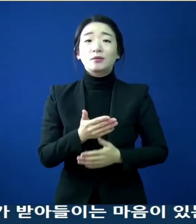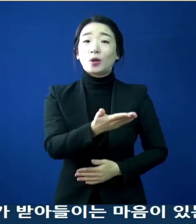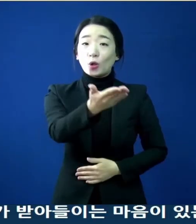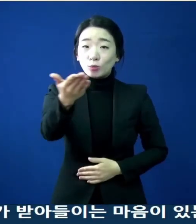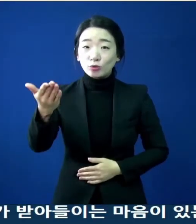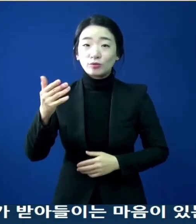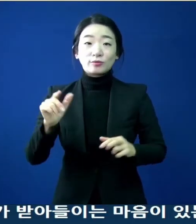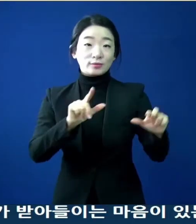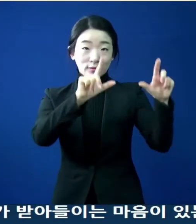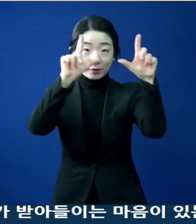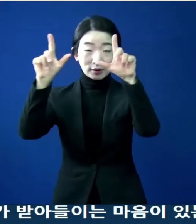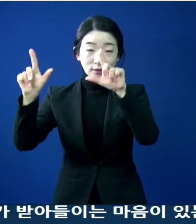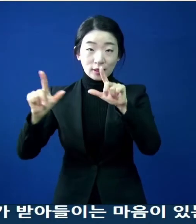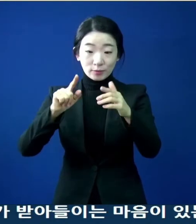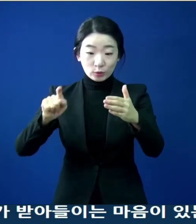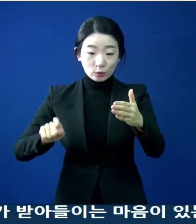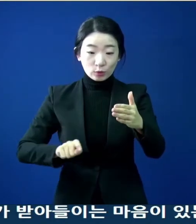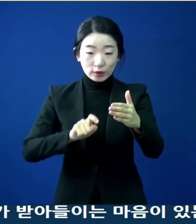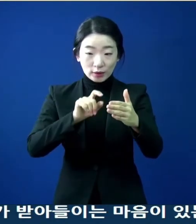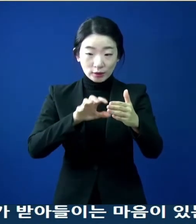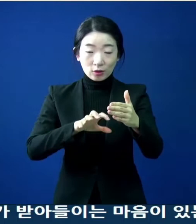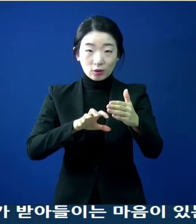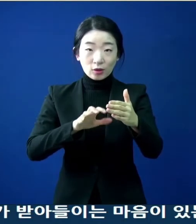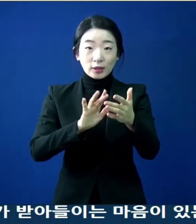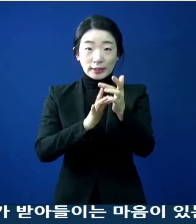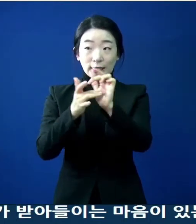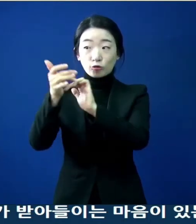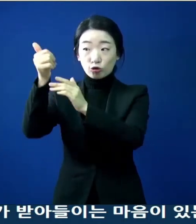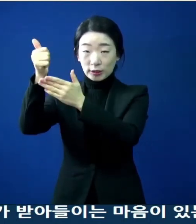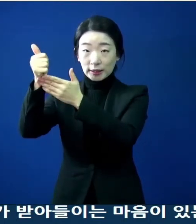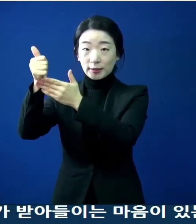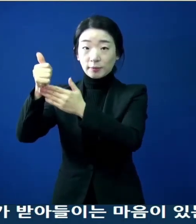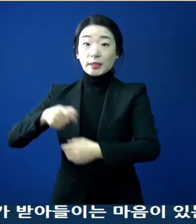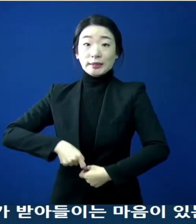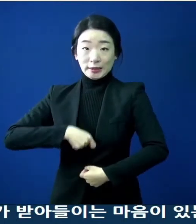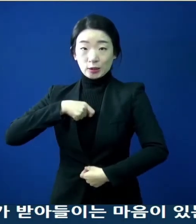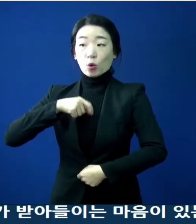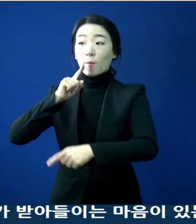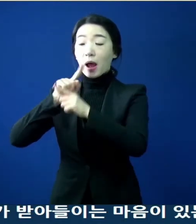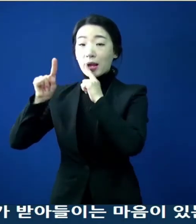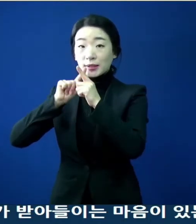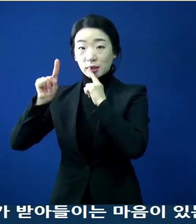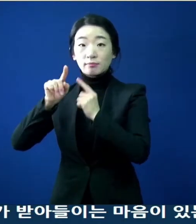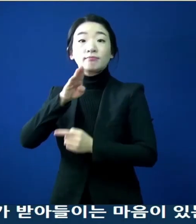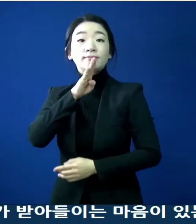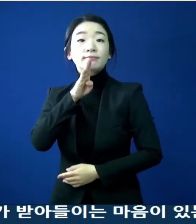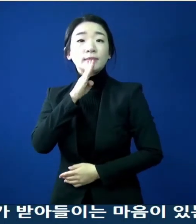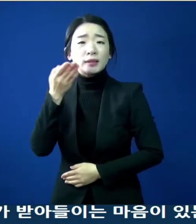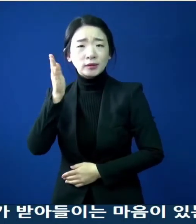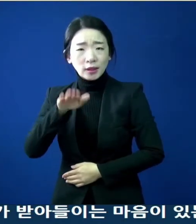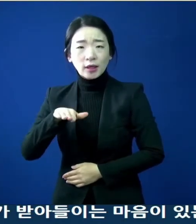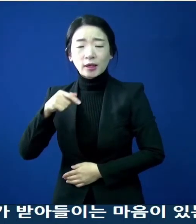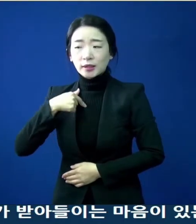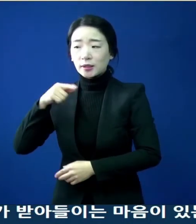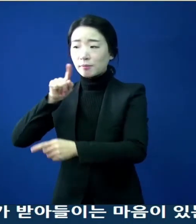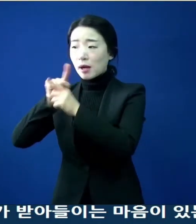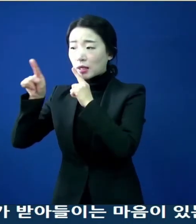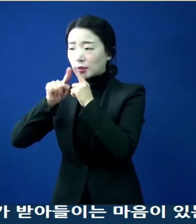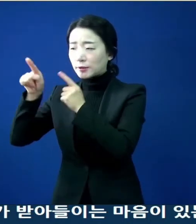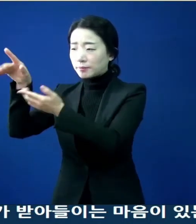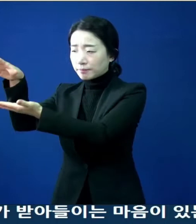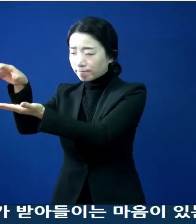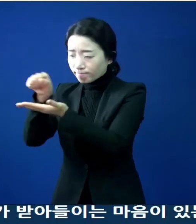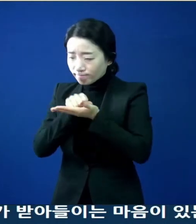삶에서 예수님이 자신이 말씀이신데 그 말씀을 순전하게 내 마음속에 그대로 수용하는